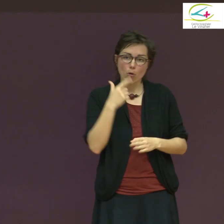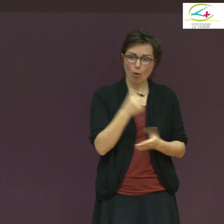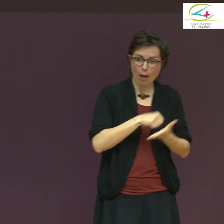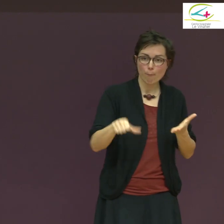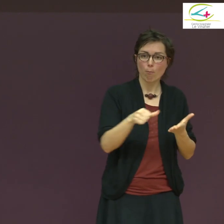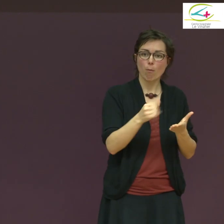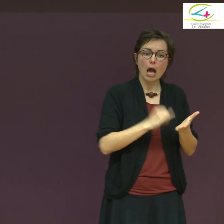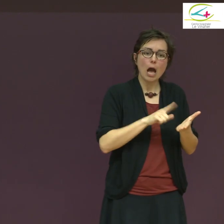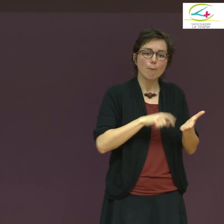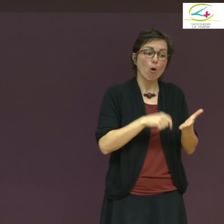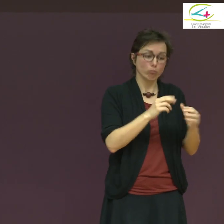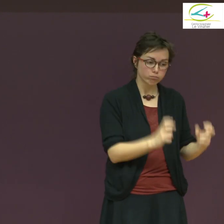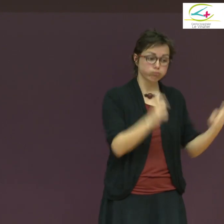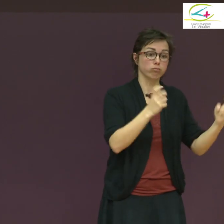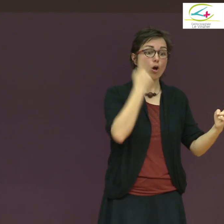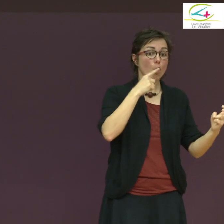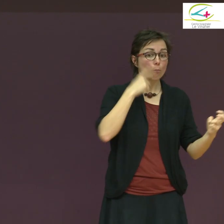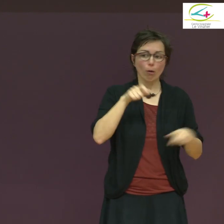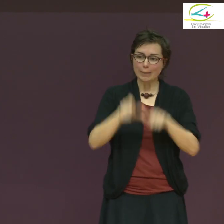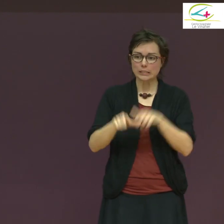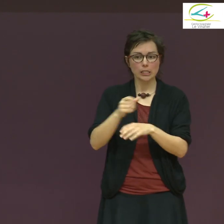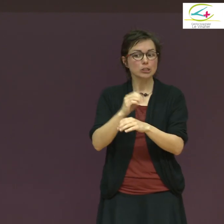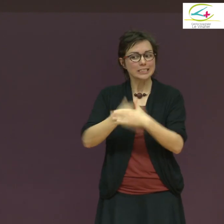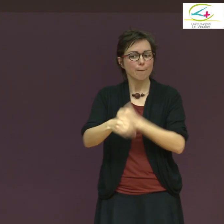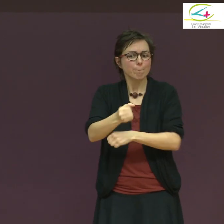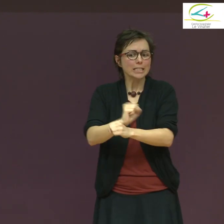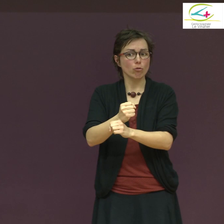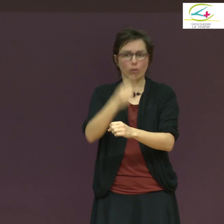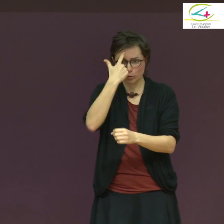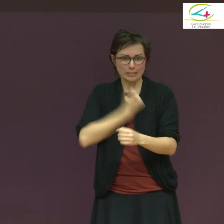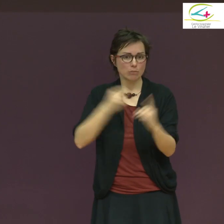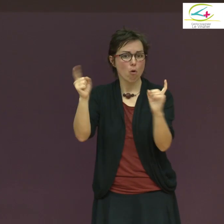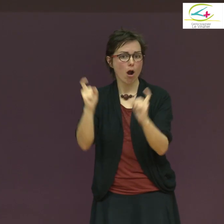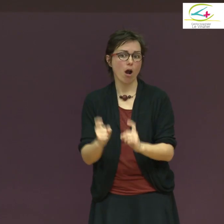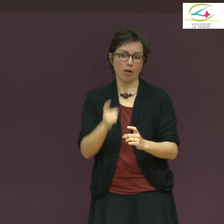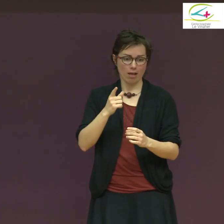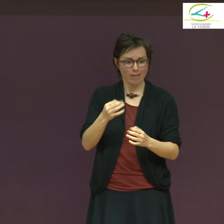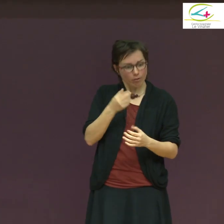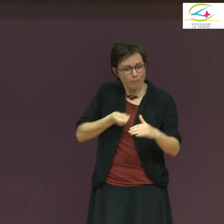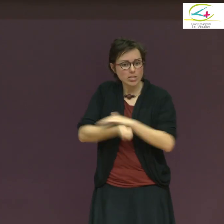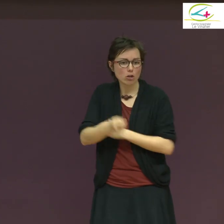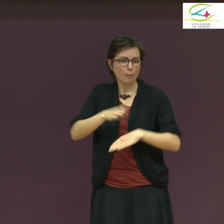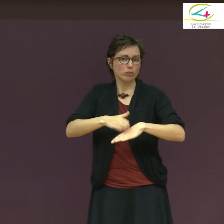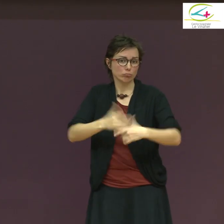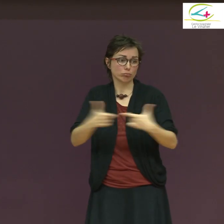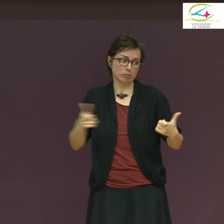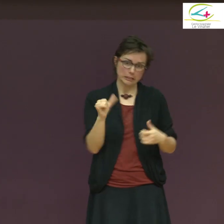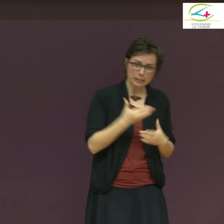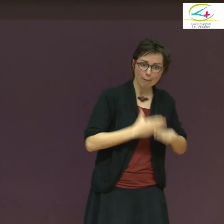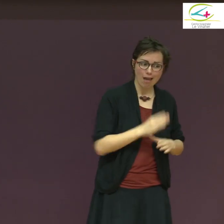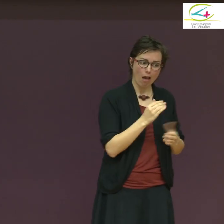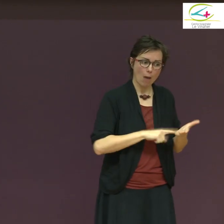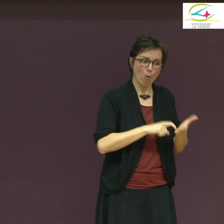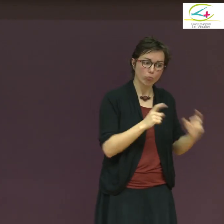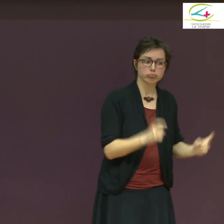que les prisonniers arrêtent de se suicider, il y en a peu, hein, en fait, dans les faits. Donc il y a vraiment eu des choix sociétaux dont on paye